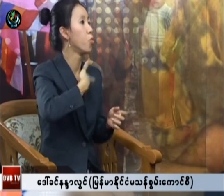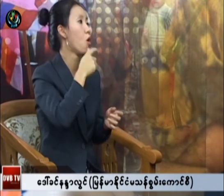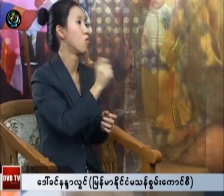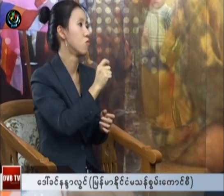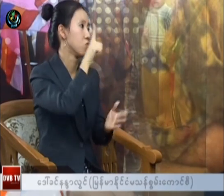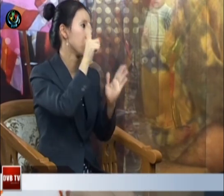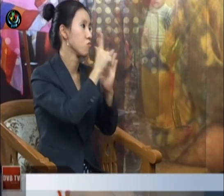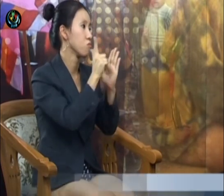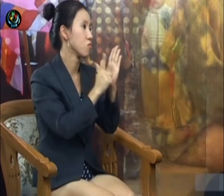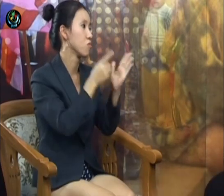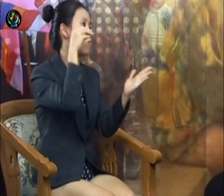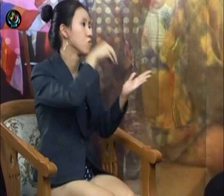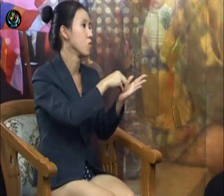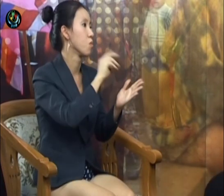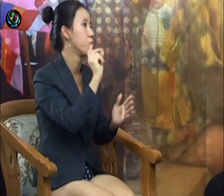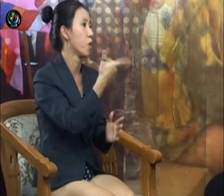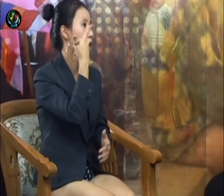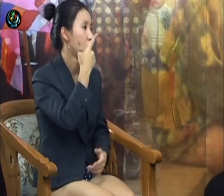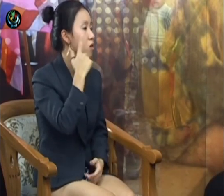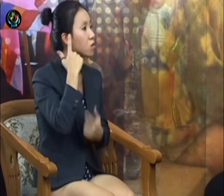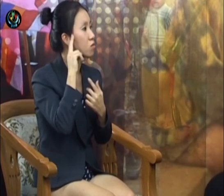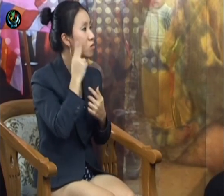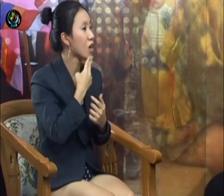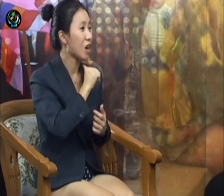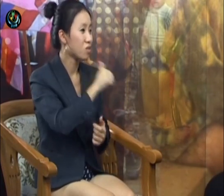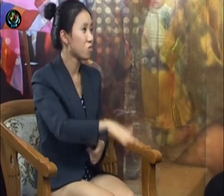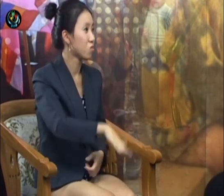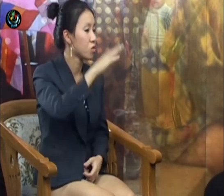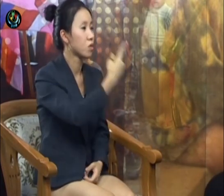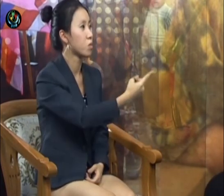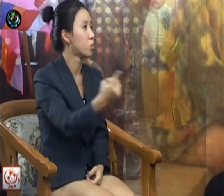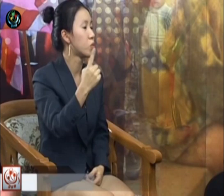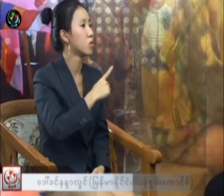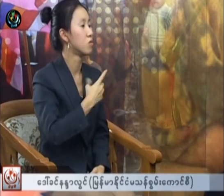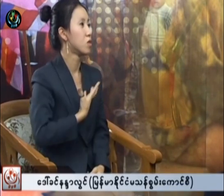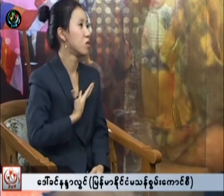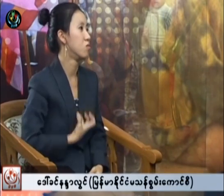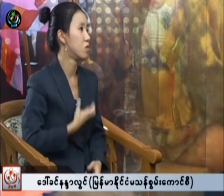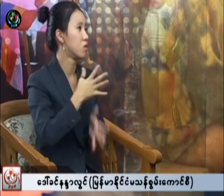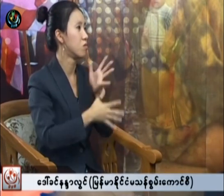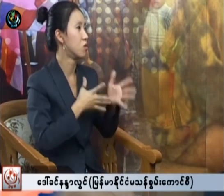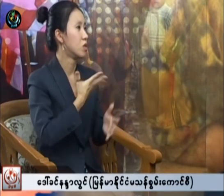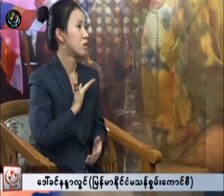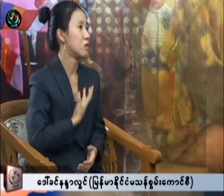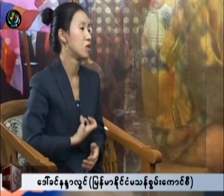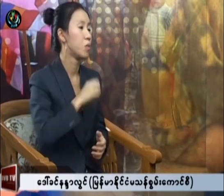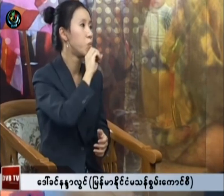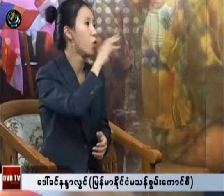မကြားသူတွေရဲ့တဘာဝလက်ဟန်တွေမပါဝင်ပါဘူးနားမကြားသူတွေအားလုံးနားမလည်ဘူးဟိုတုန်းကပြောပန်ခွင့်အားမရှိတော့ဘာဆိုဘာမှမပြော